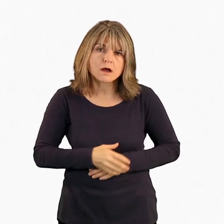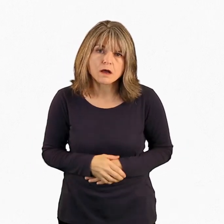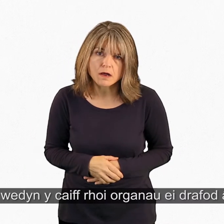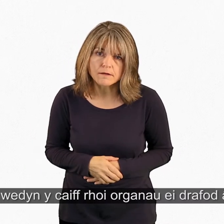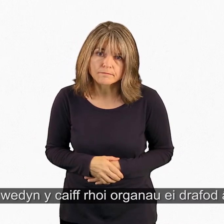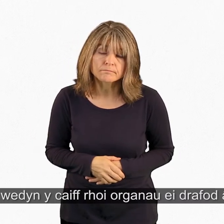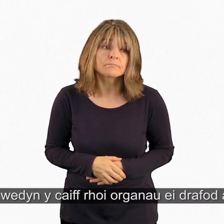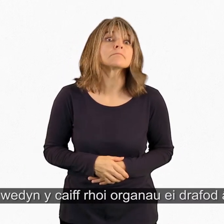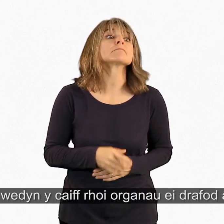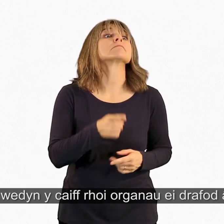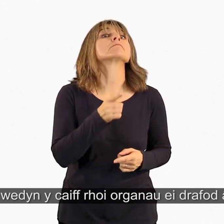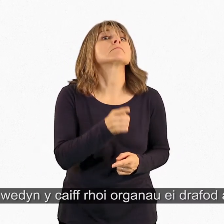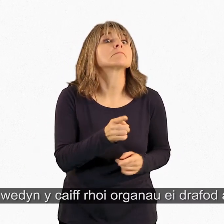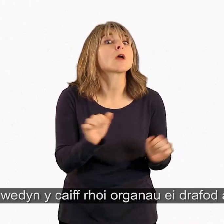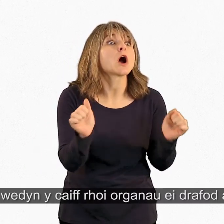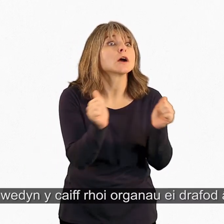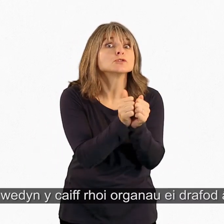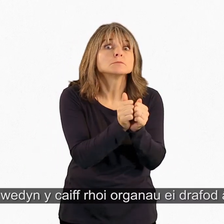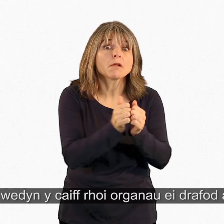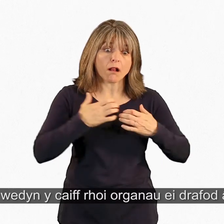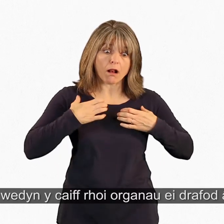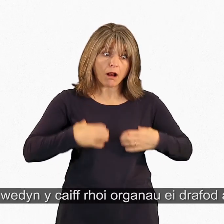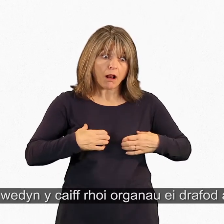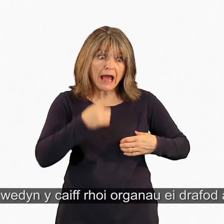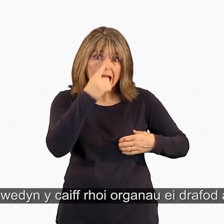Dim ond wedyn y caiff rhoi organau ei drafod ar teulu